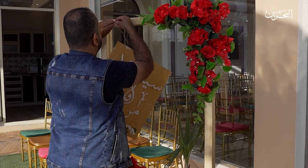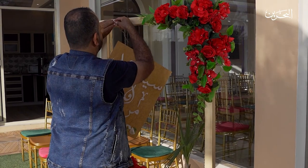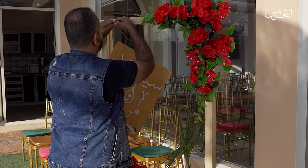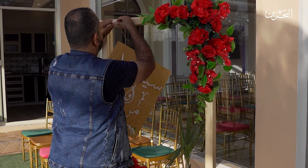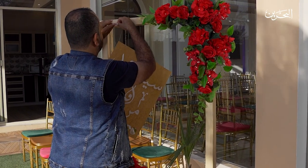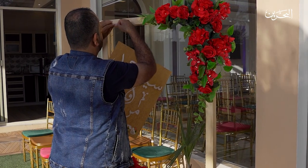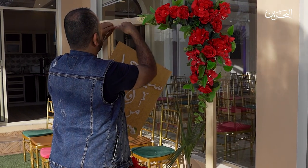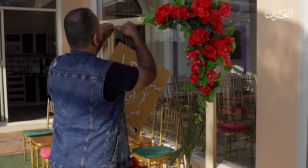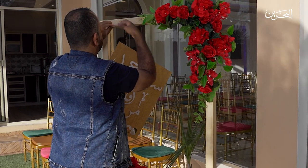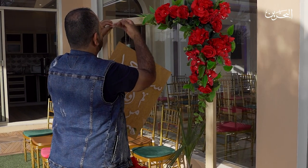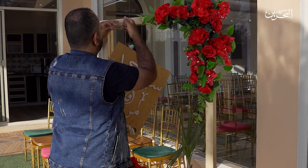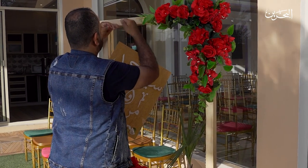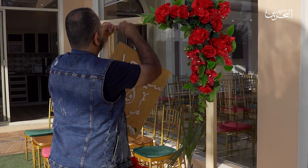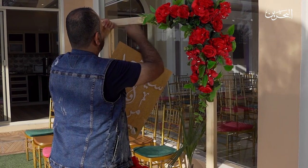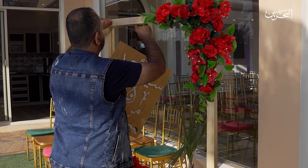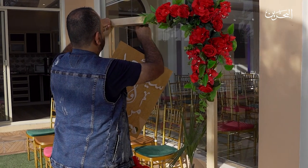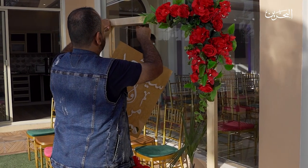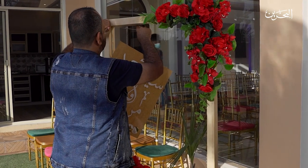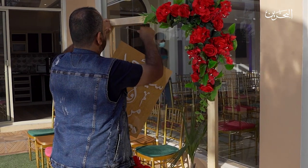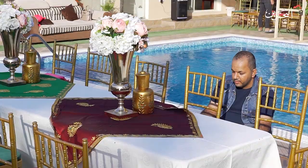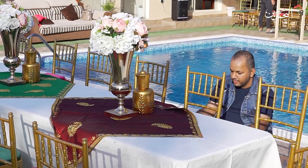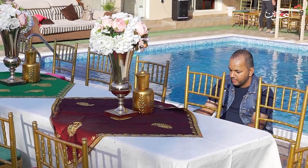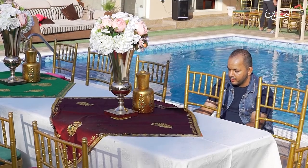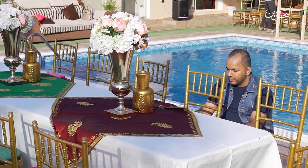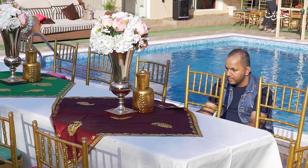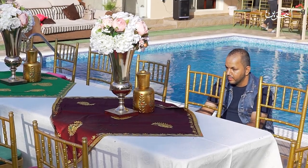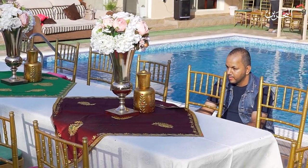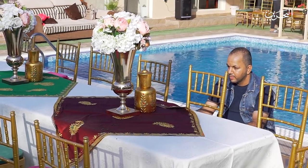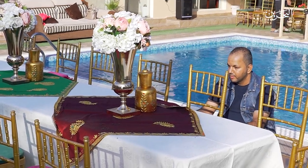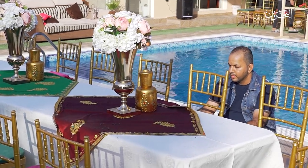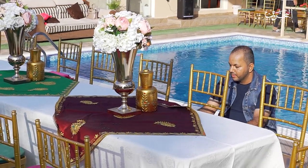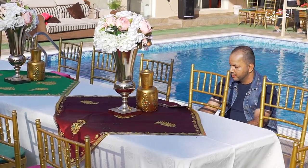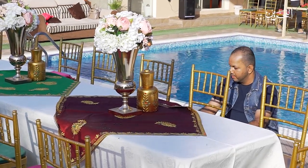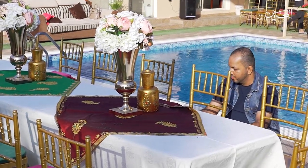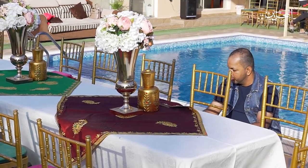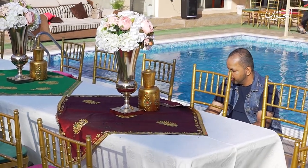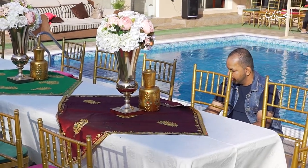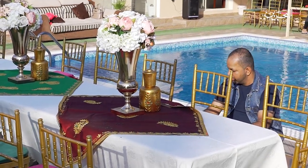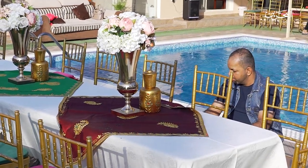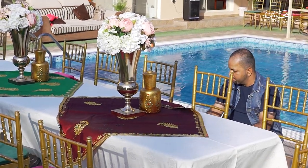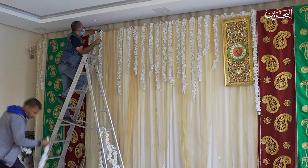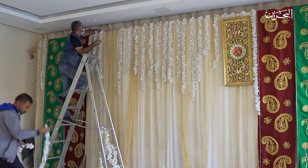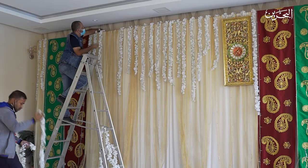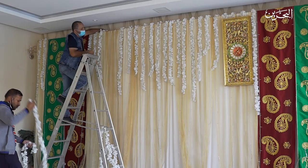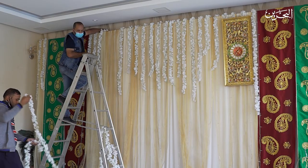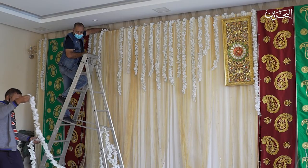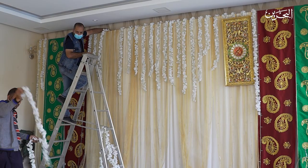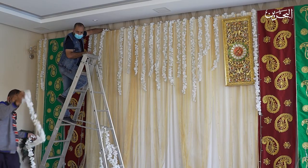في مشاريعهم واستغلوا وقت فراغهم في تحويل جائحة كورونا إلى عامل قوة واستمرار.